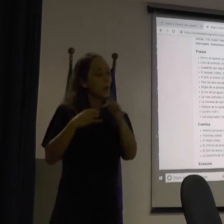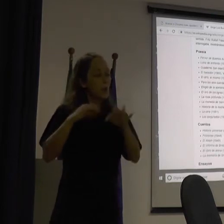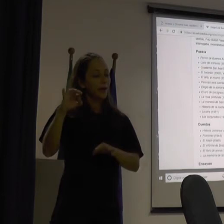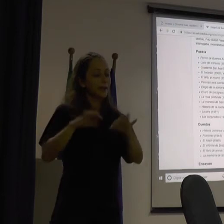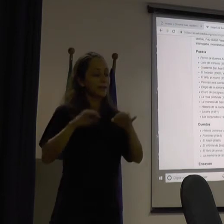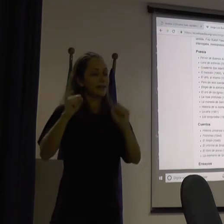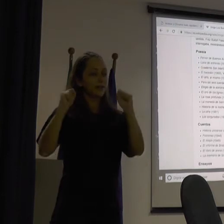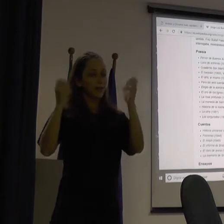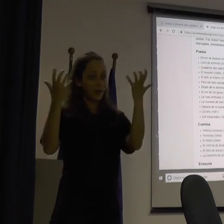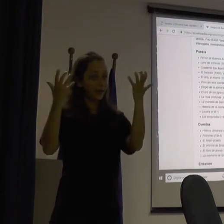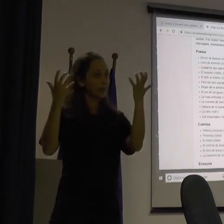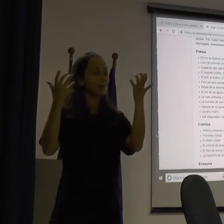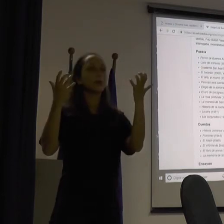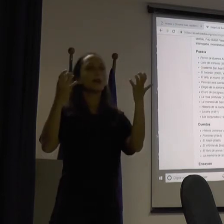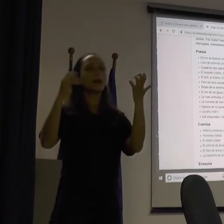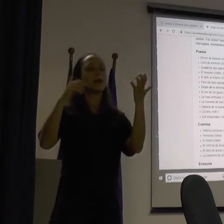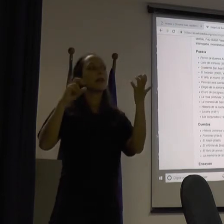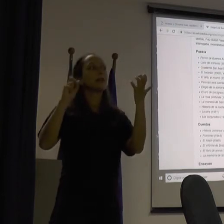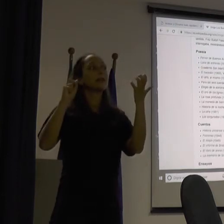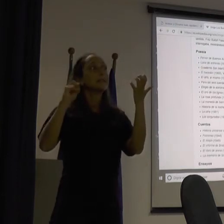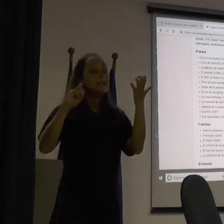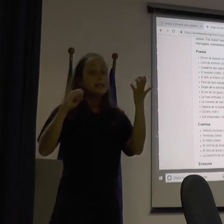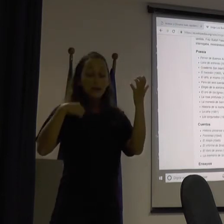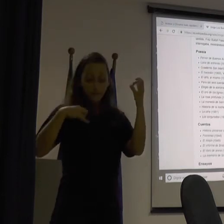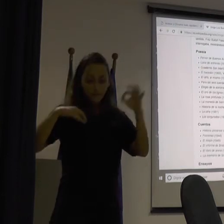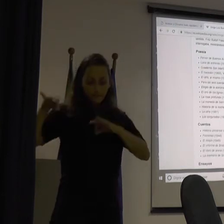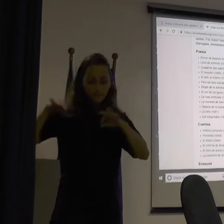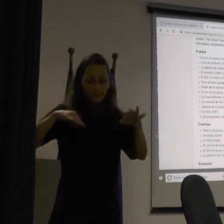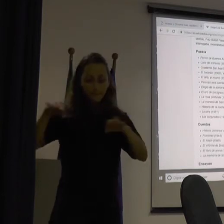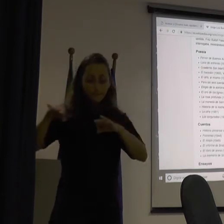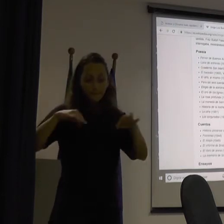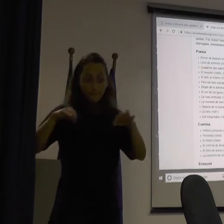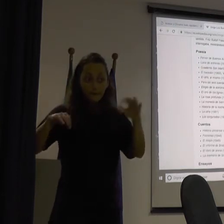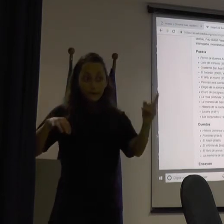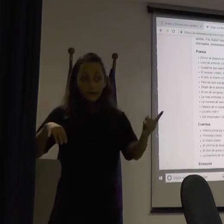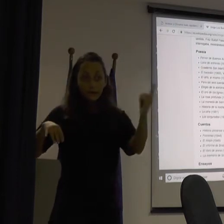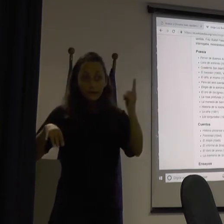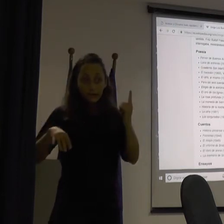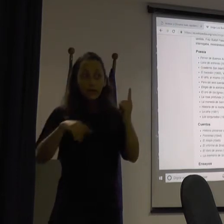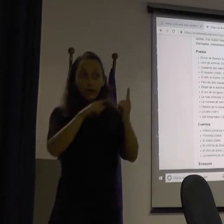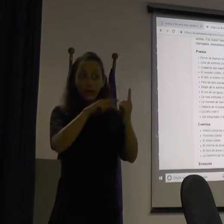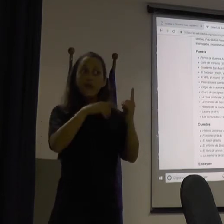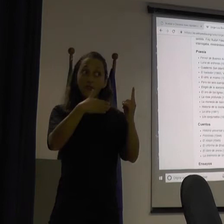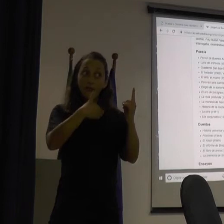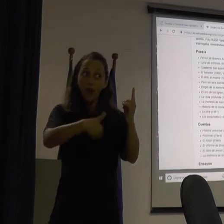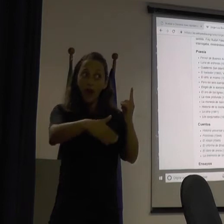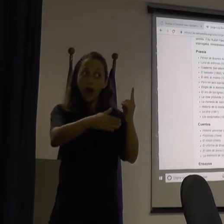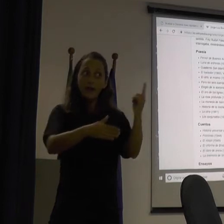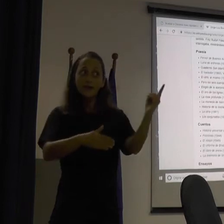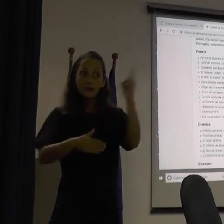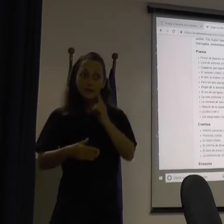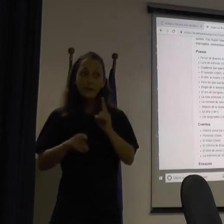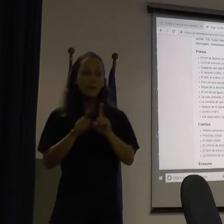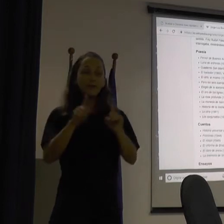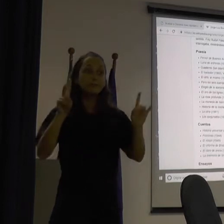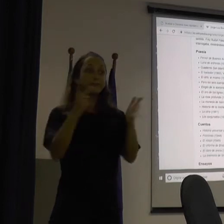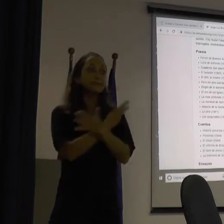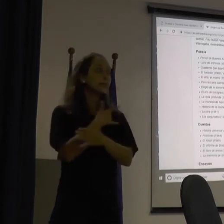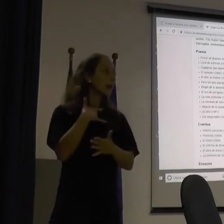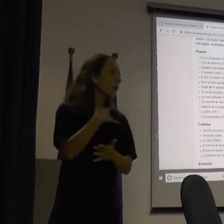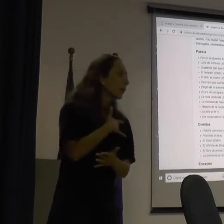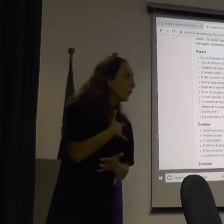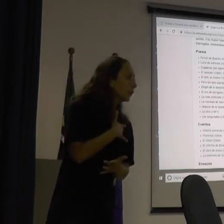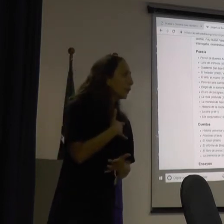muitos eventos e é terrível. Você, de repente, um colega que se comprometeu, e por razão, às vezes, de saúde, às vezes